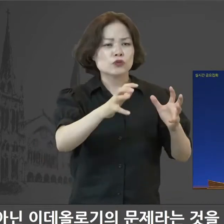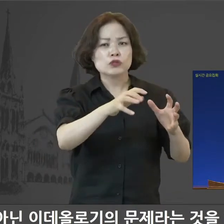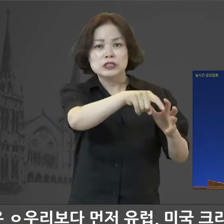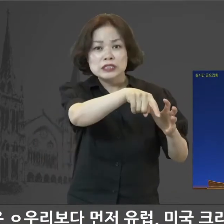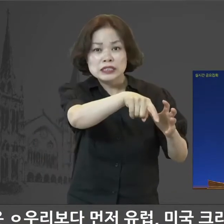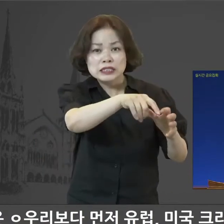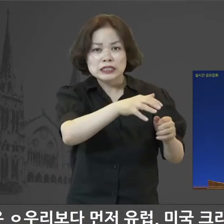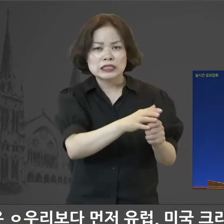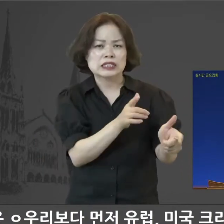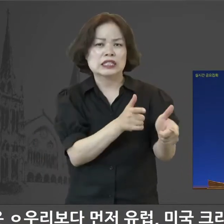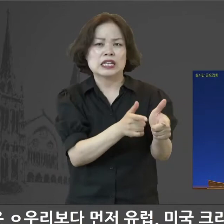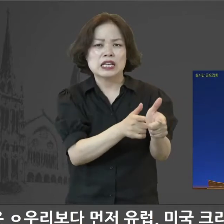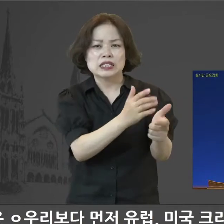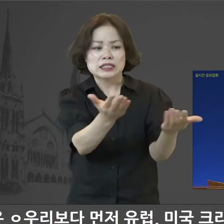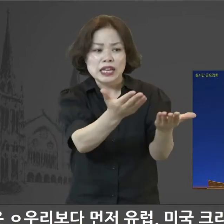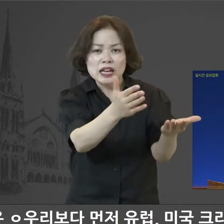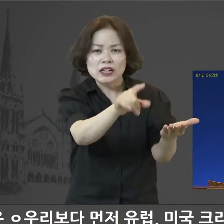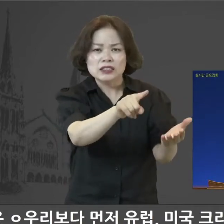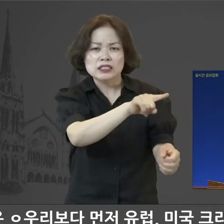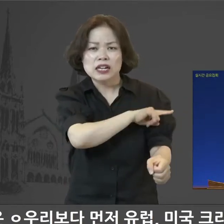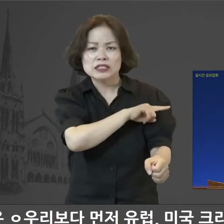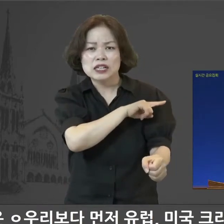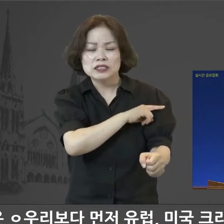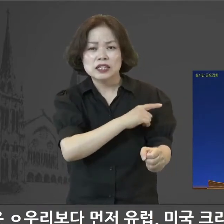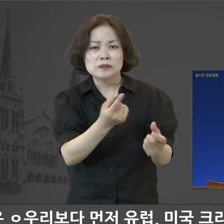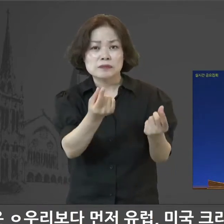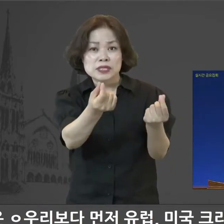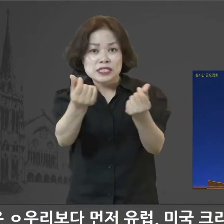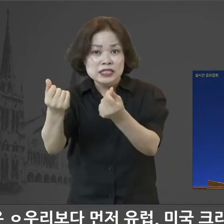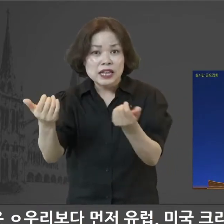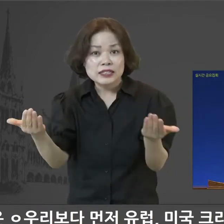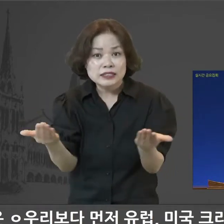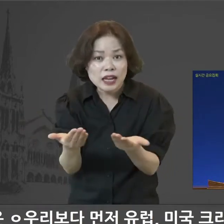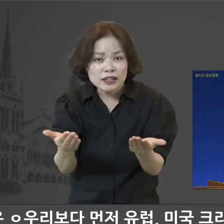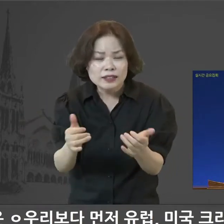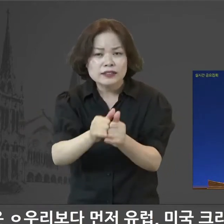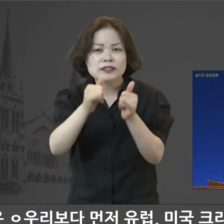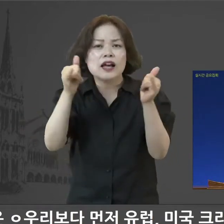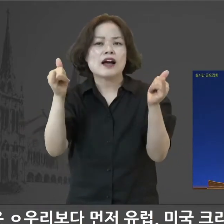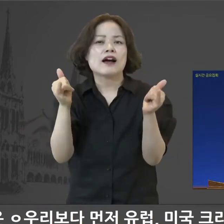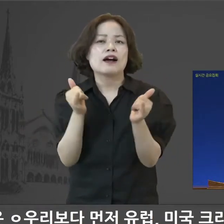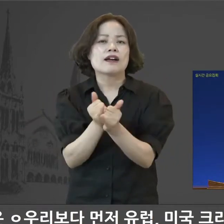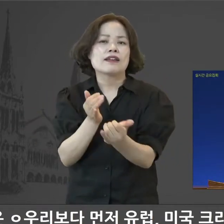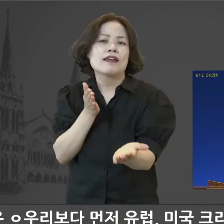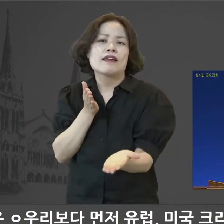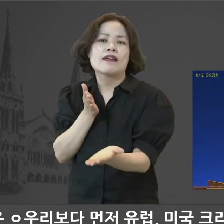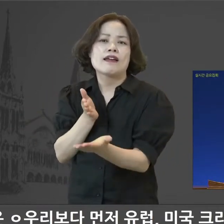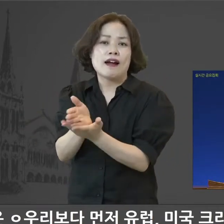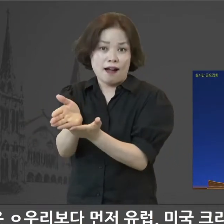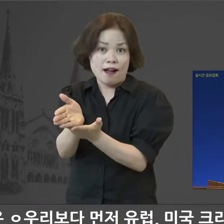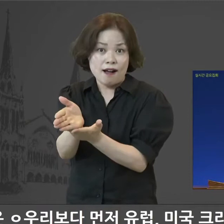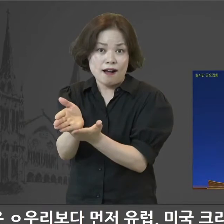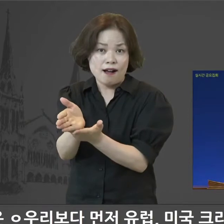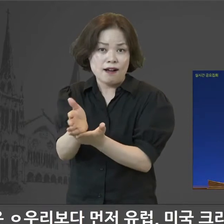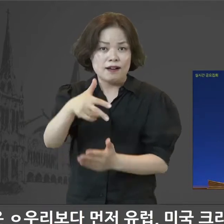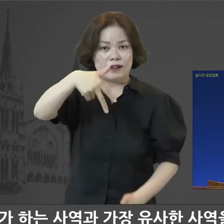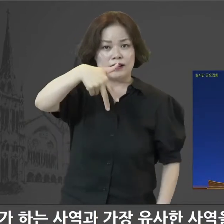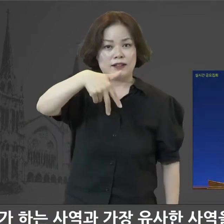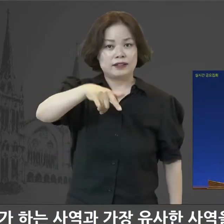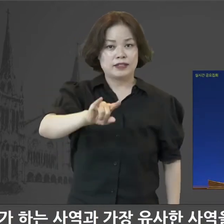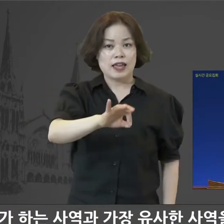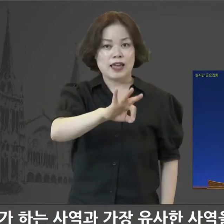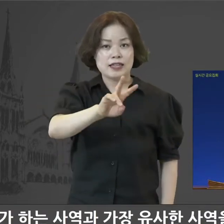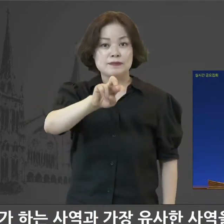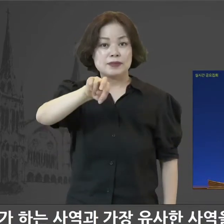지금 하고 있는 사역과 가장 유사한 사역을 했던 사회학 교수님이 계세요. 제임스 데이비슨